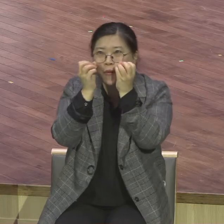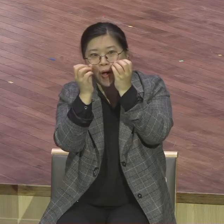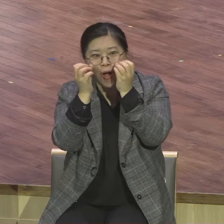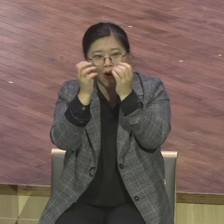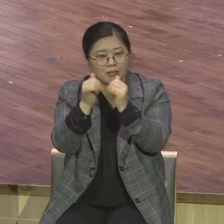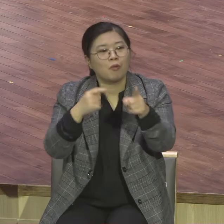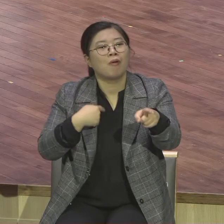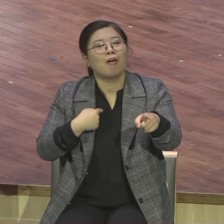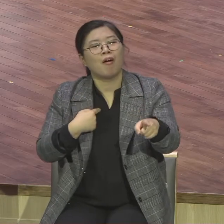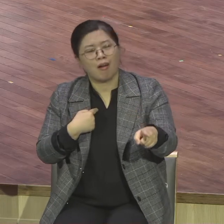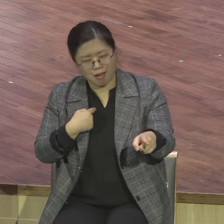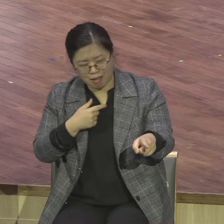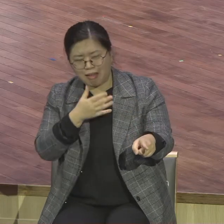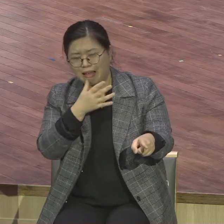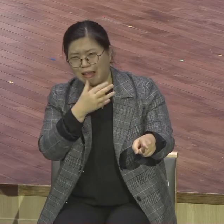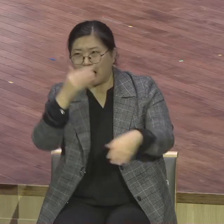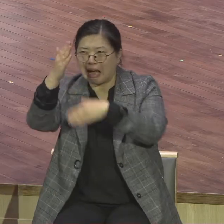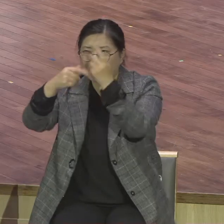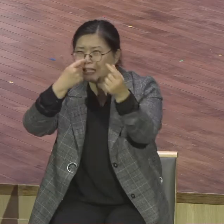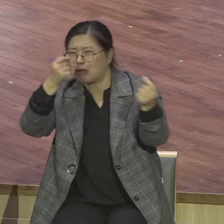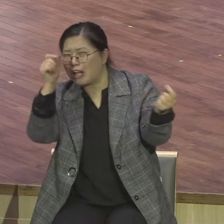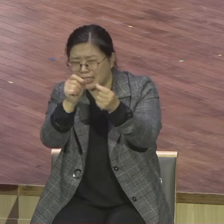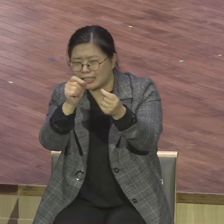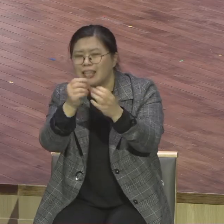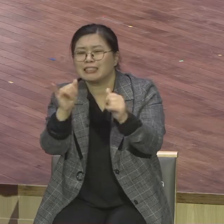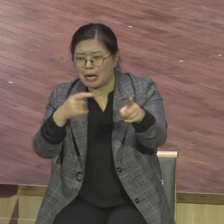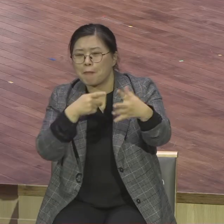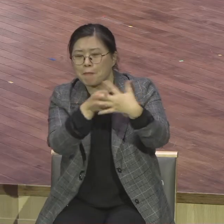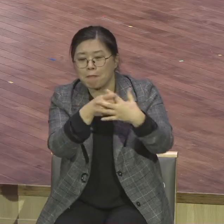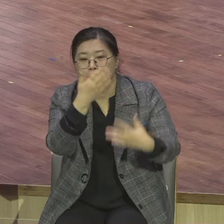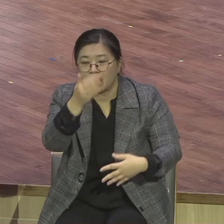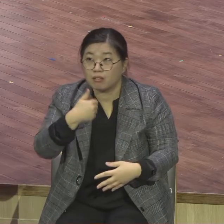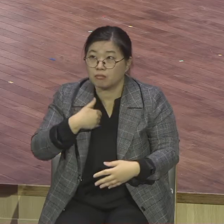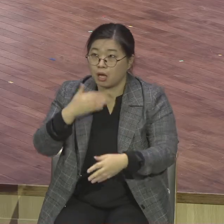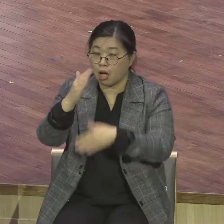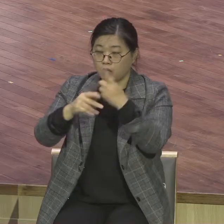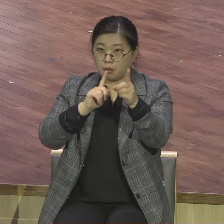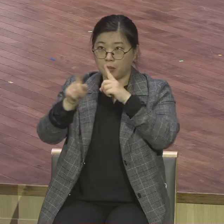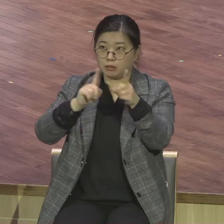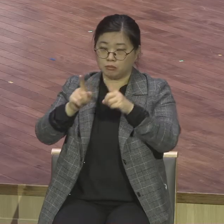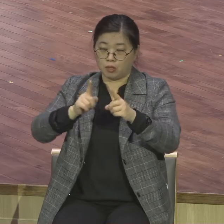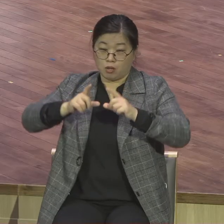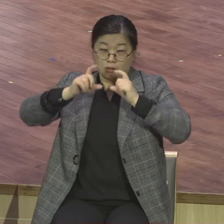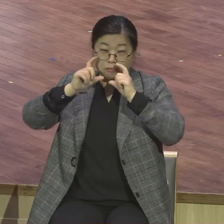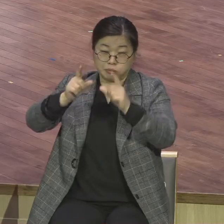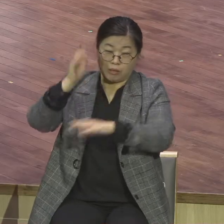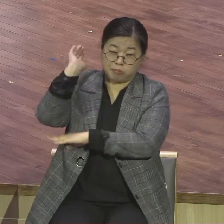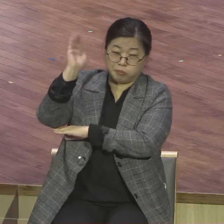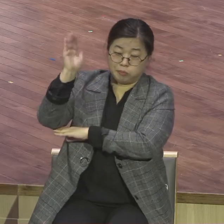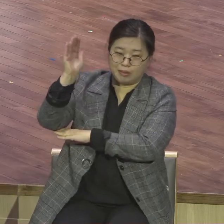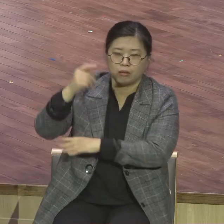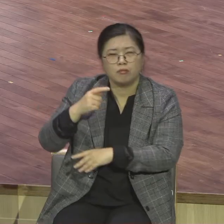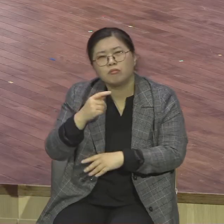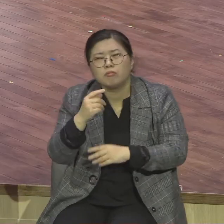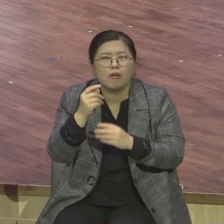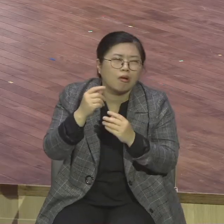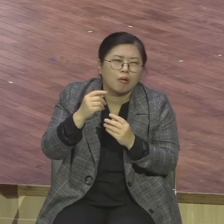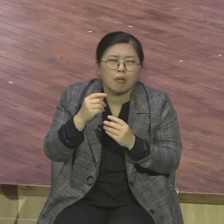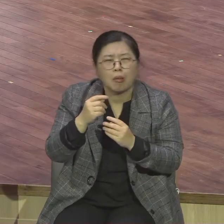그거 잡고 기도하고 그거 잡고 몸부림치고 그거 잡고 위로받는데 하나님 역사 안 하시겠습니까?